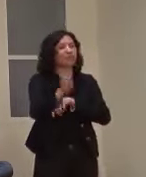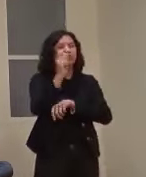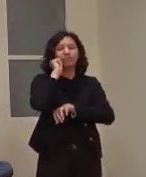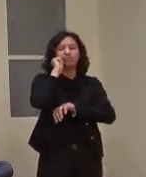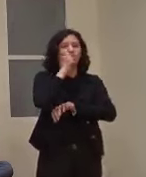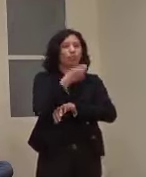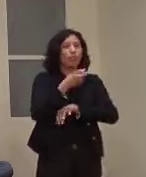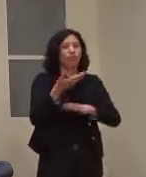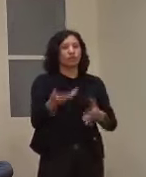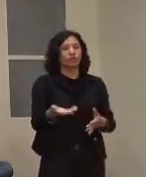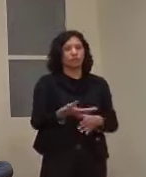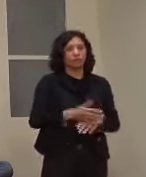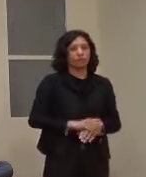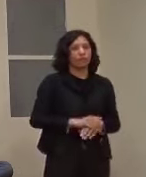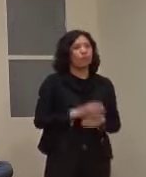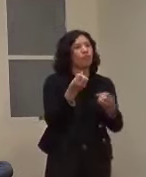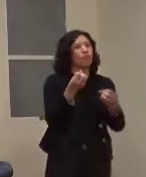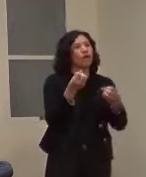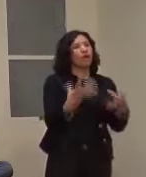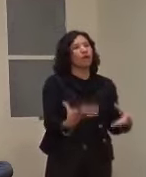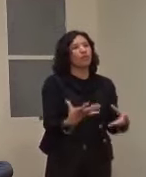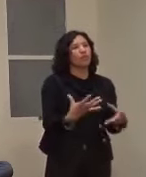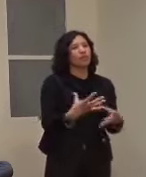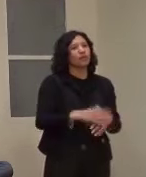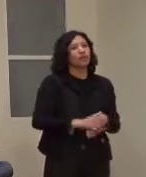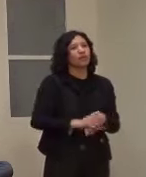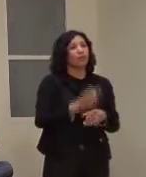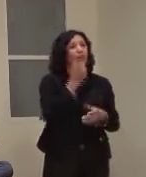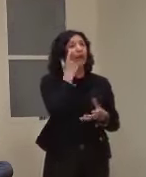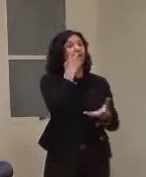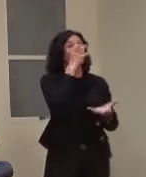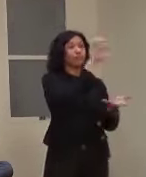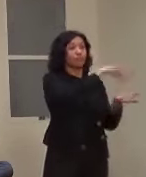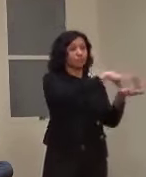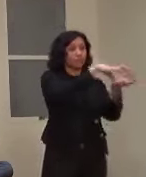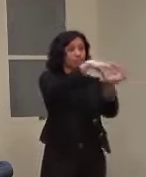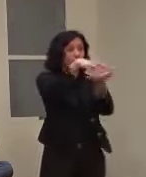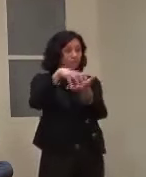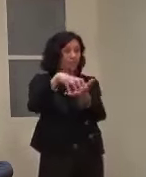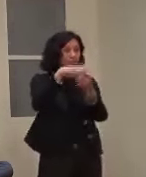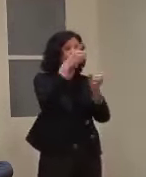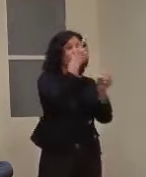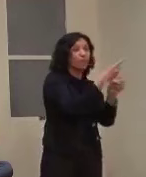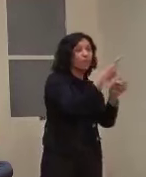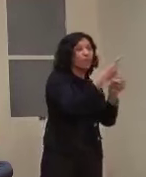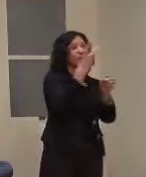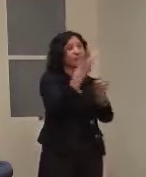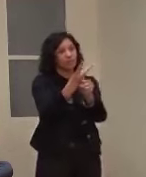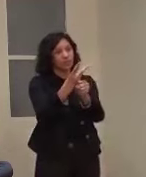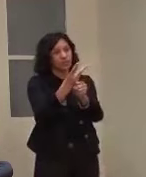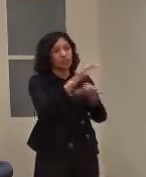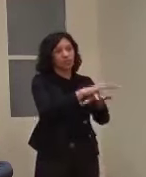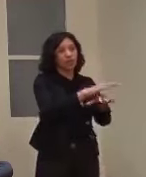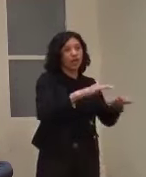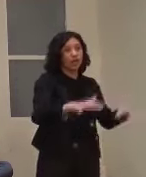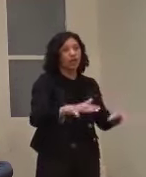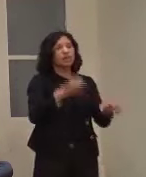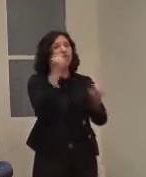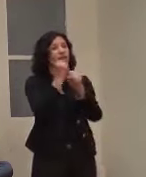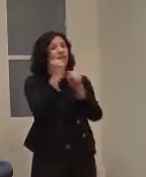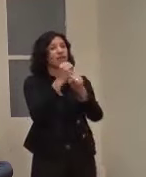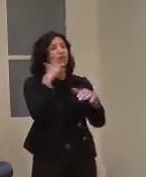porque desde las instituciones de todos los niveles pueden presentar trabajos